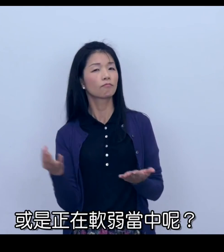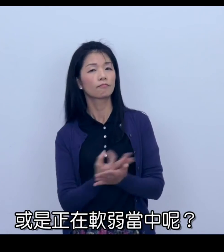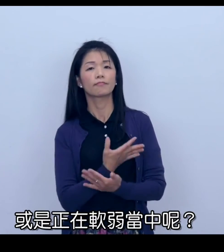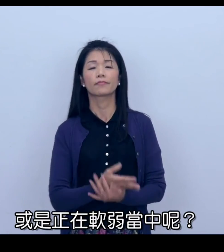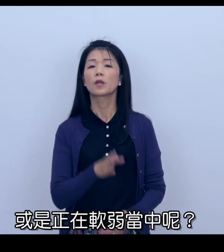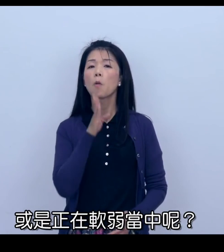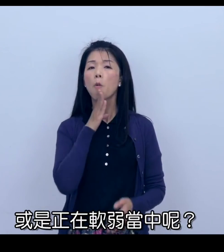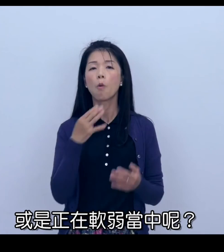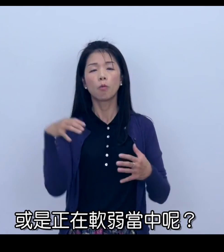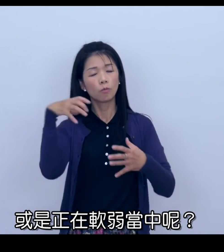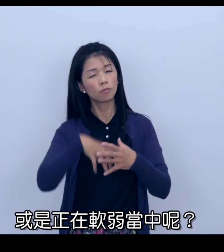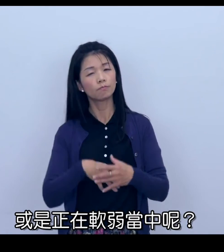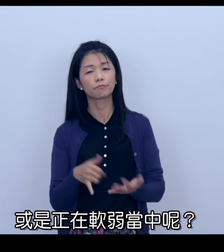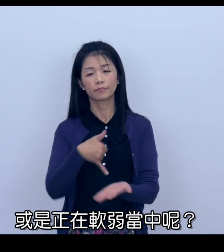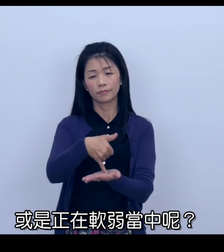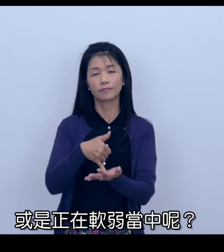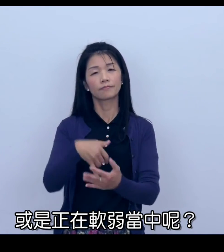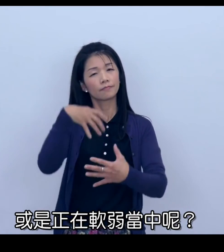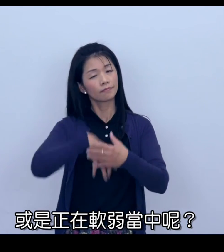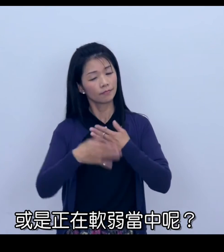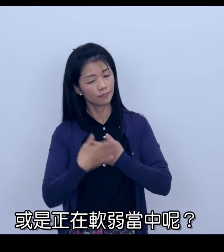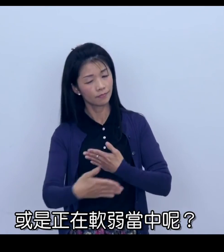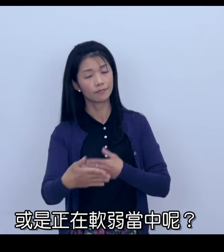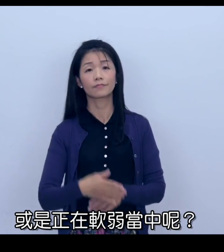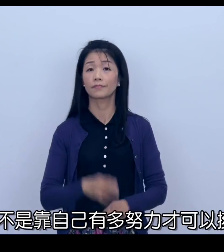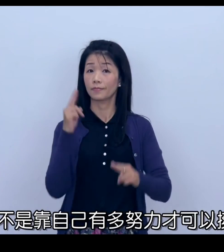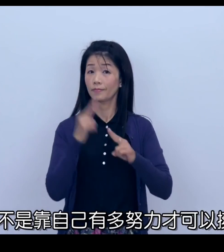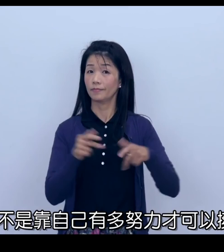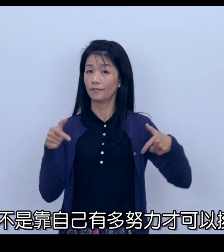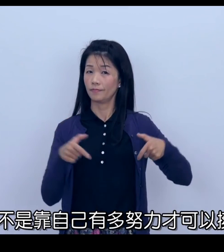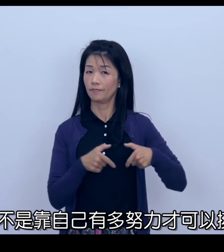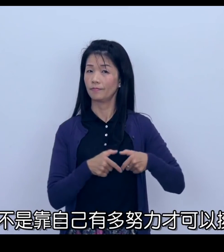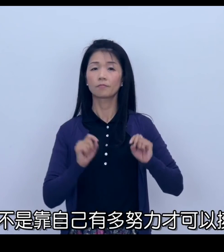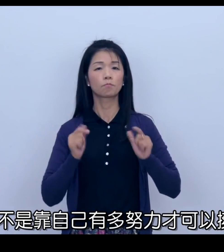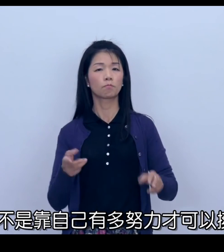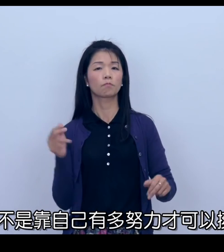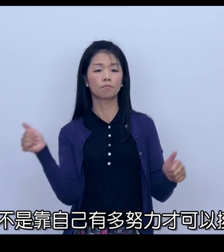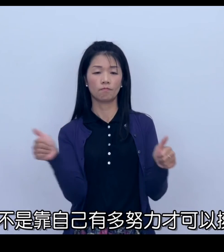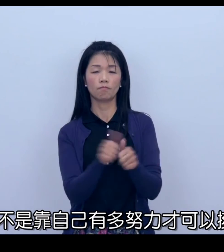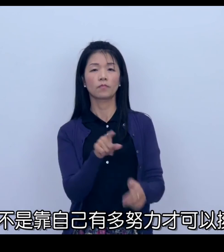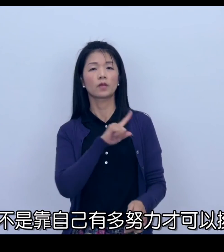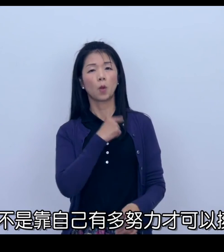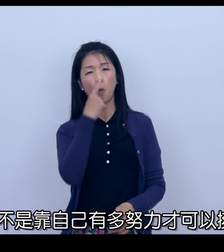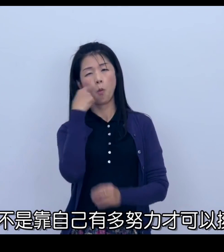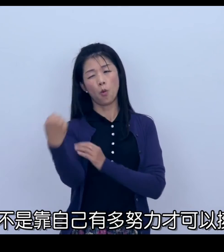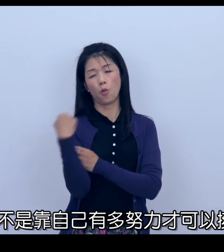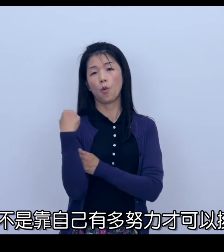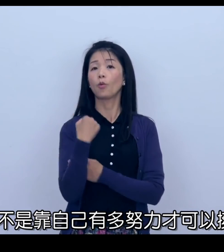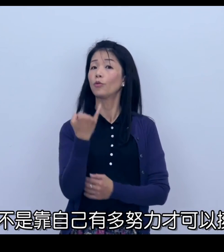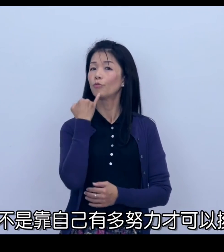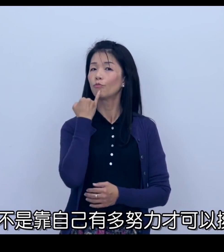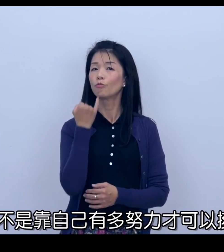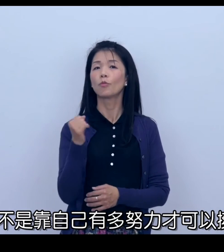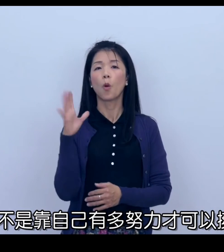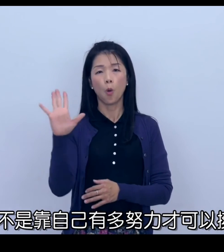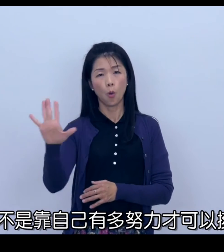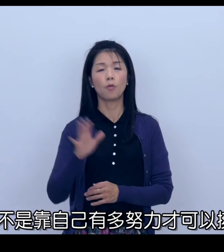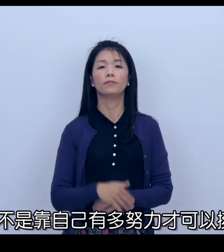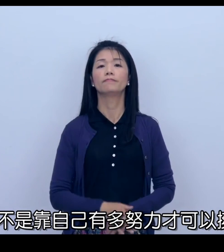是正在软弱当中呢？信心不是靠自己有多努力才可以拥有，乃